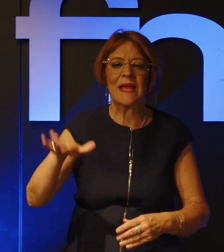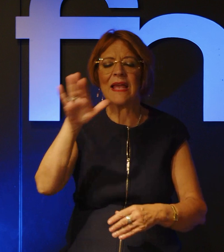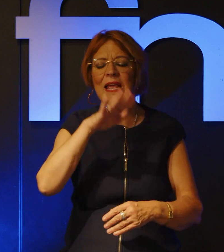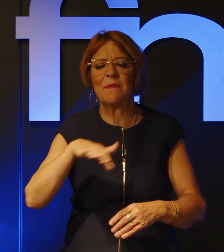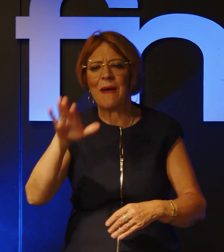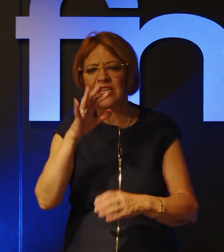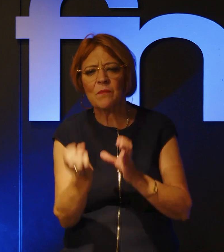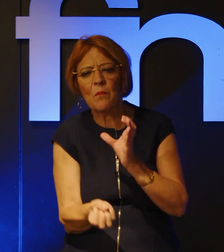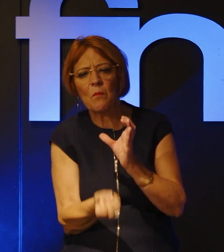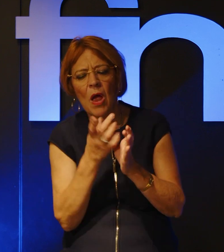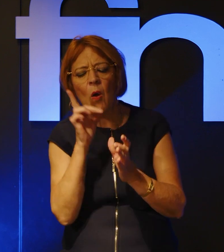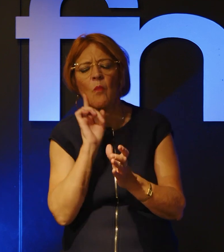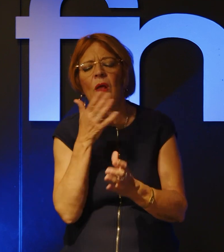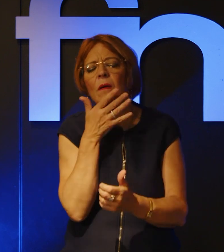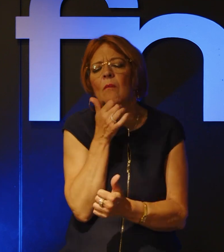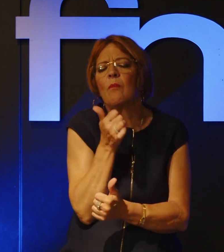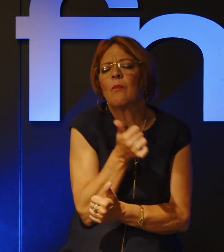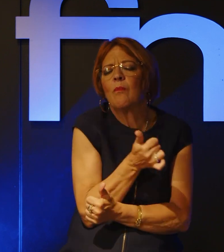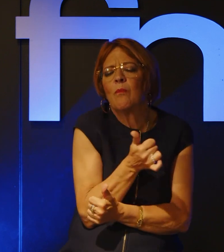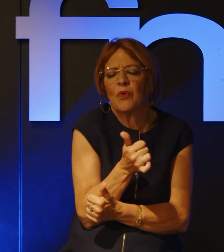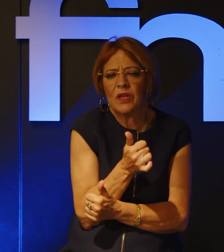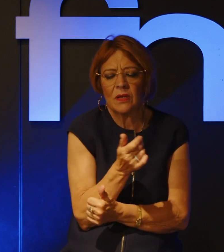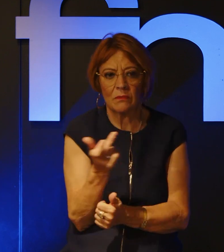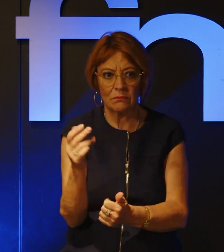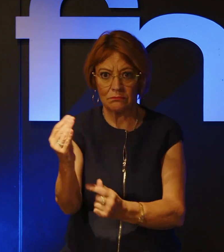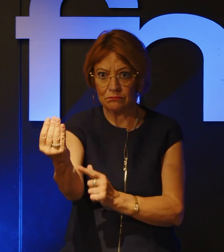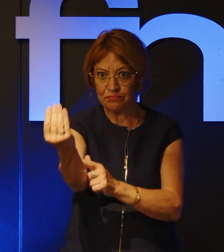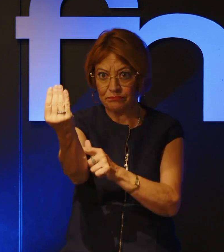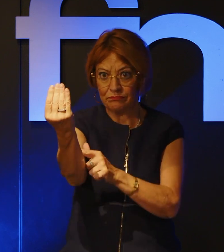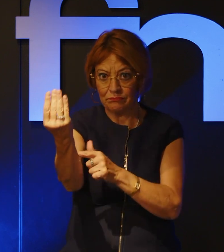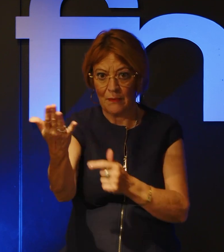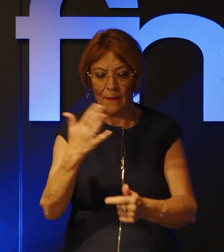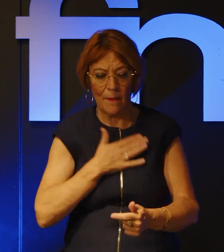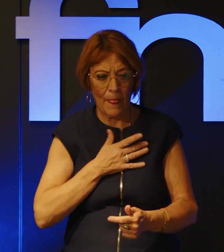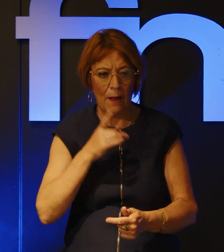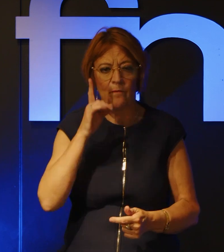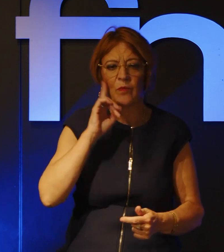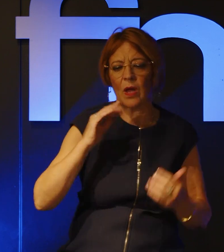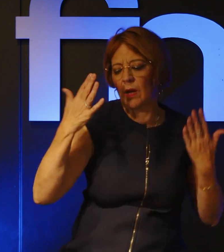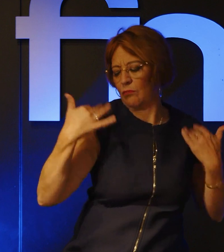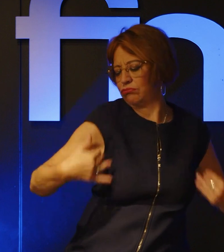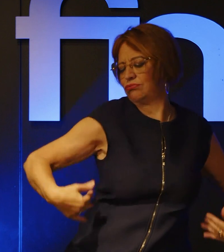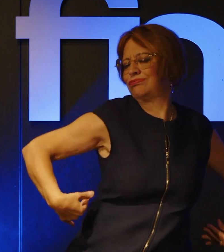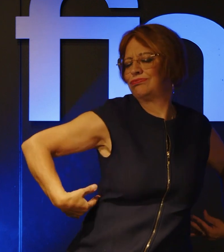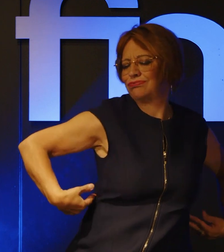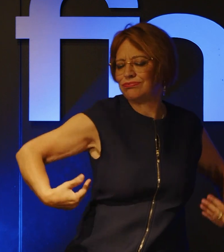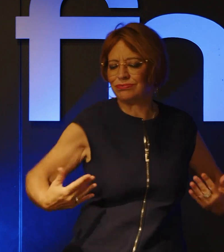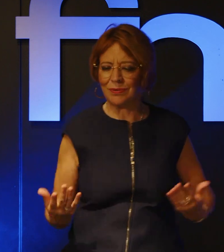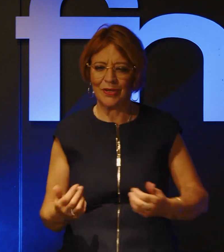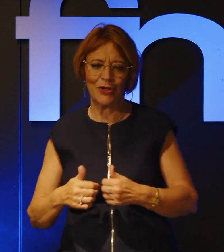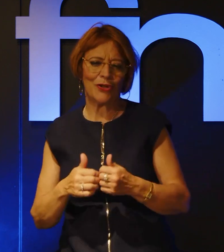gera uma imagem de uma mulher bonita aparece-nos geralmente uma mulher cabelos longos